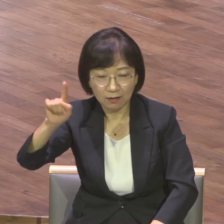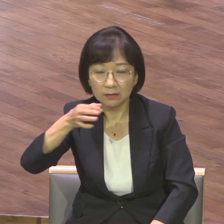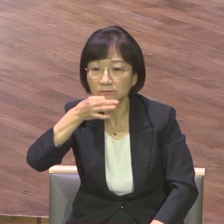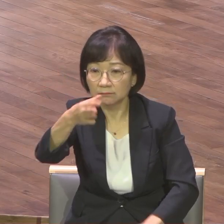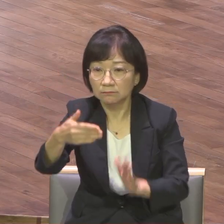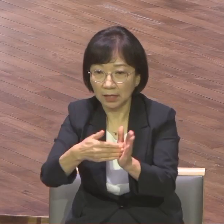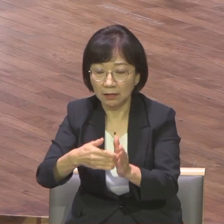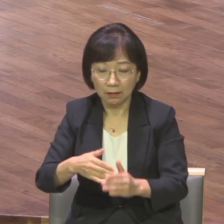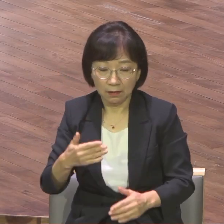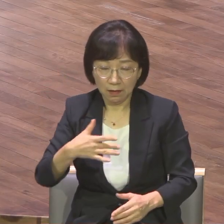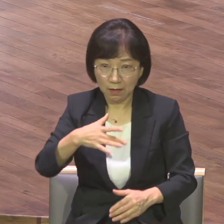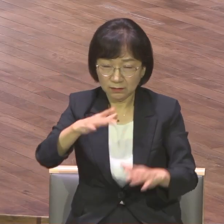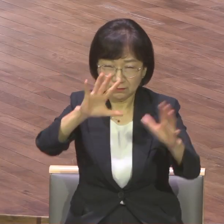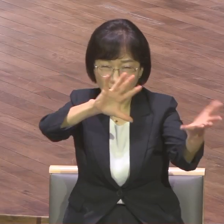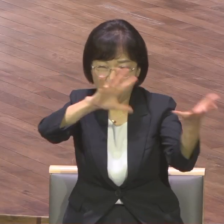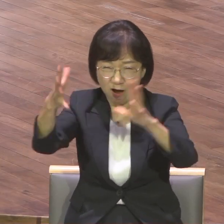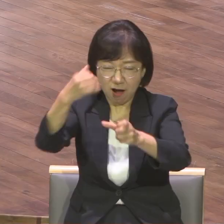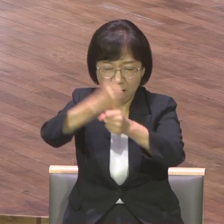시작했으니까 끝을 낸다니까요.